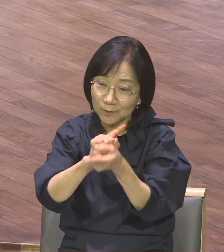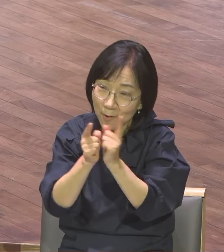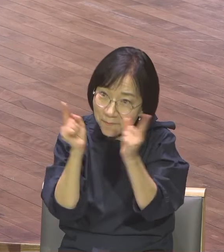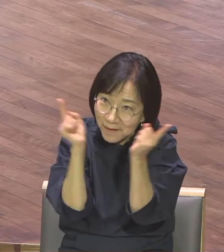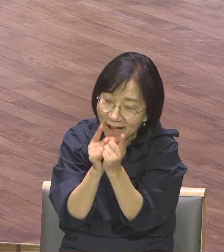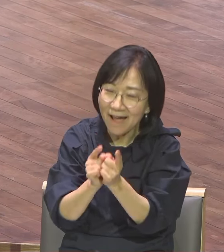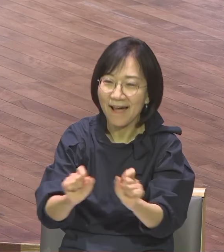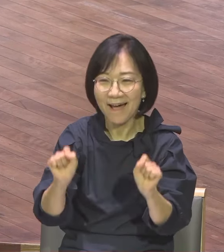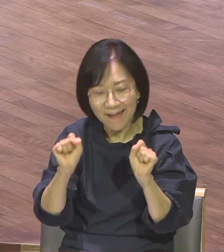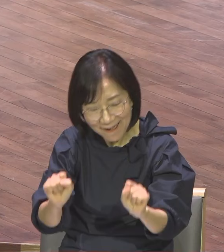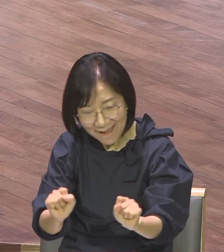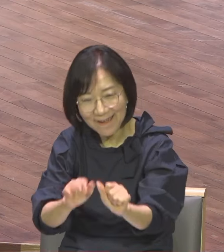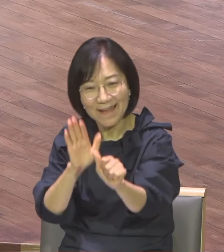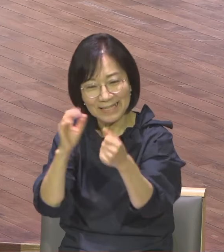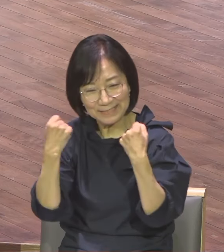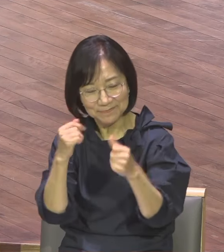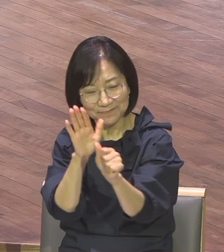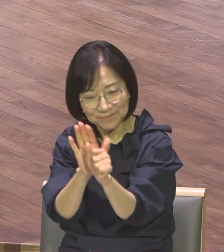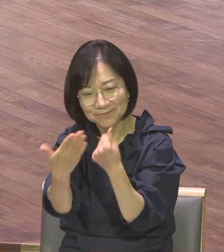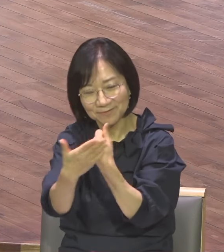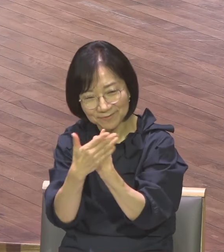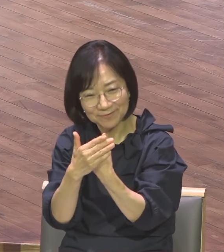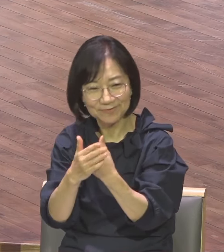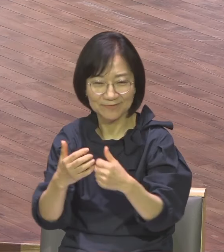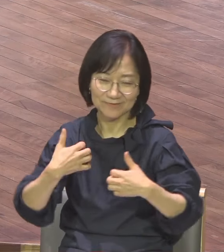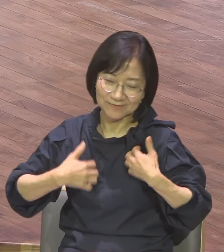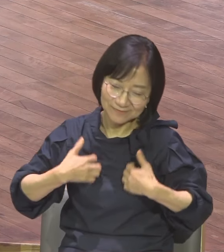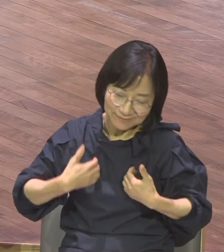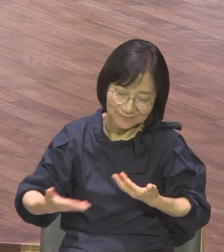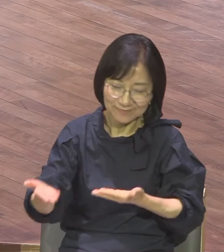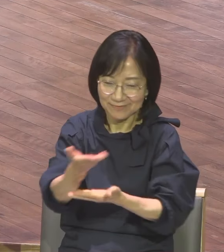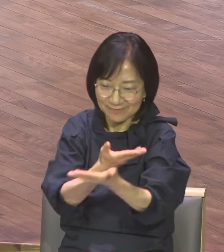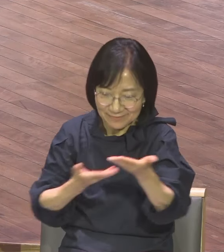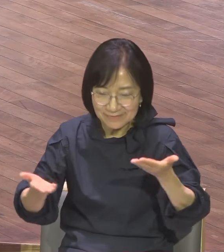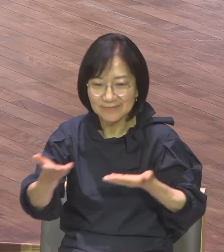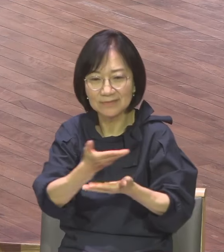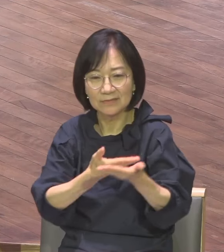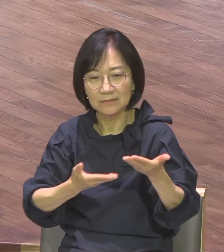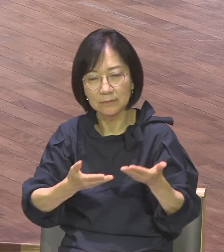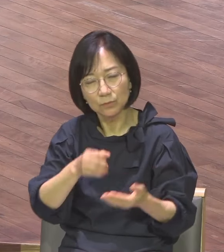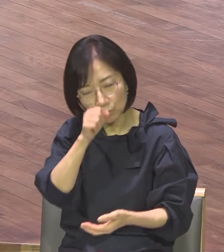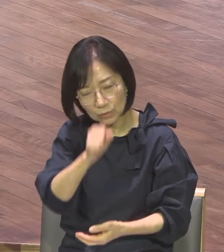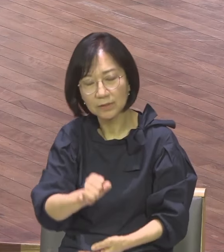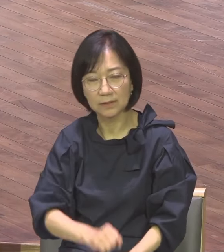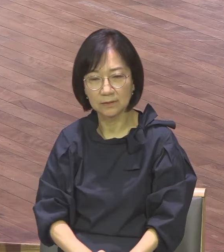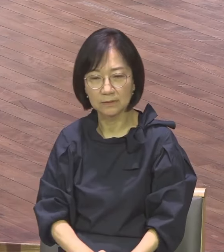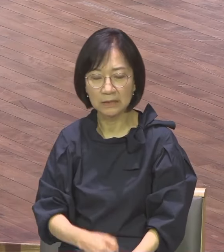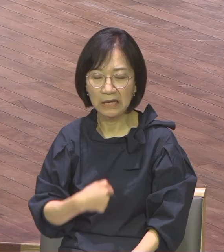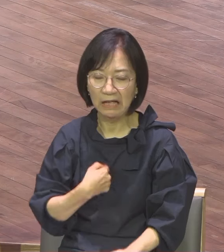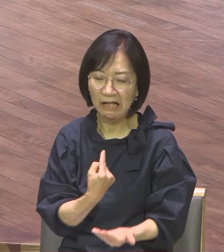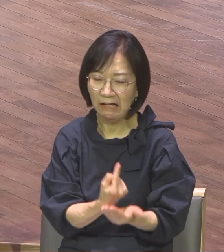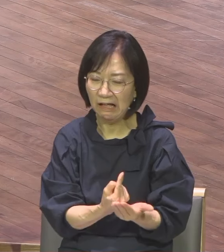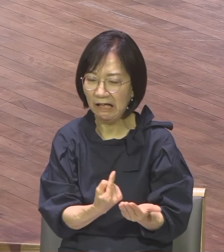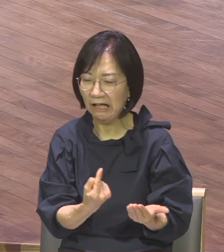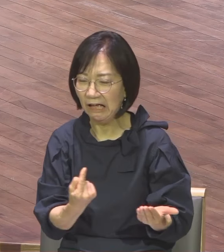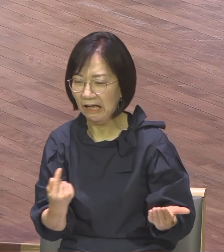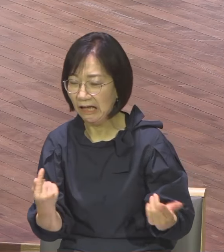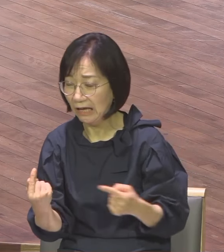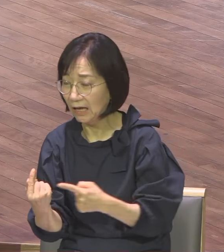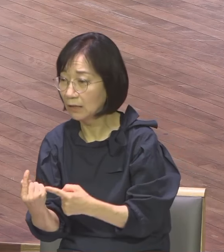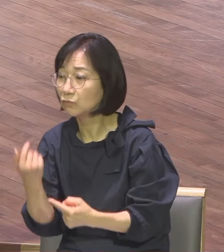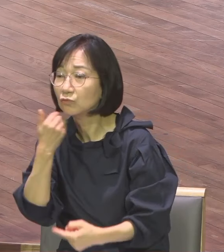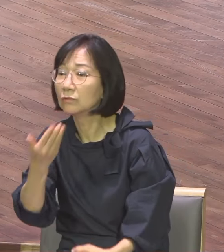주고 같이 즐기는 거, 복음 안에서 서로 즐거움. 홀로 고독을 싣고 계신 분